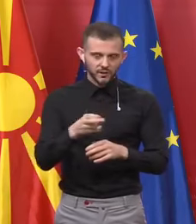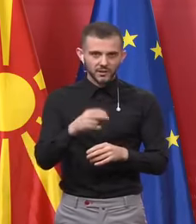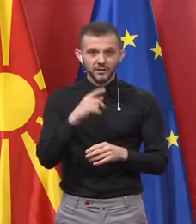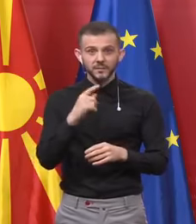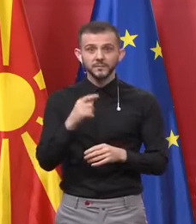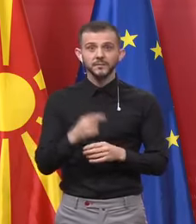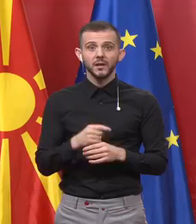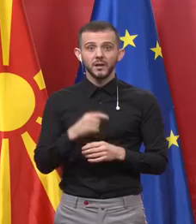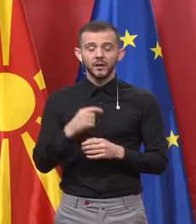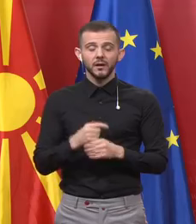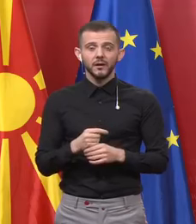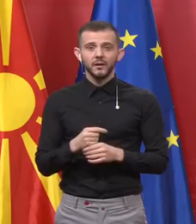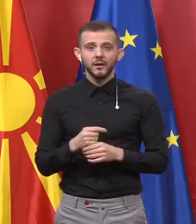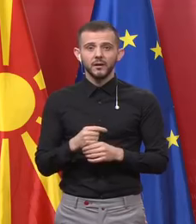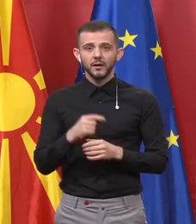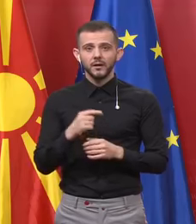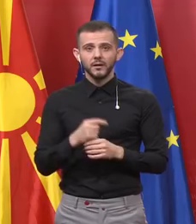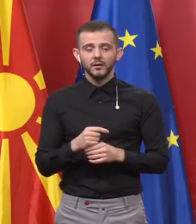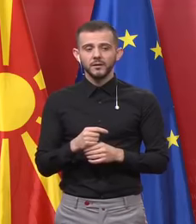Иницијално